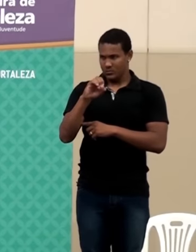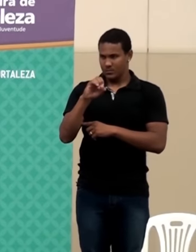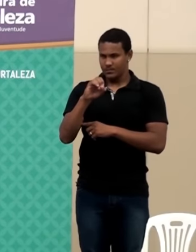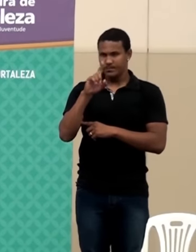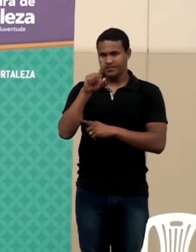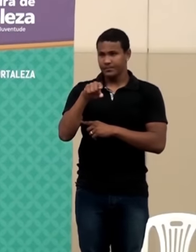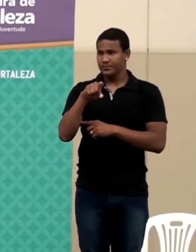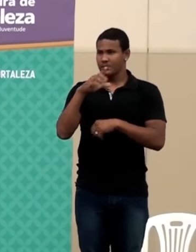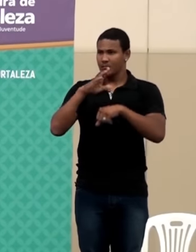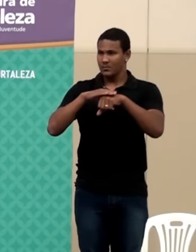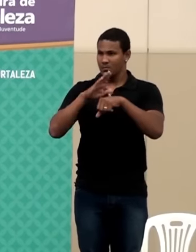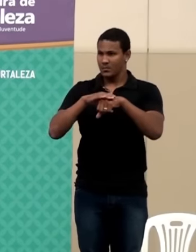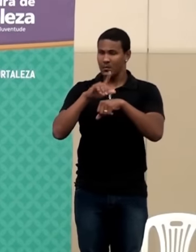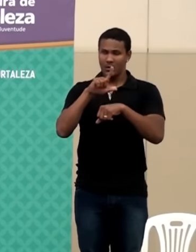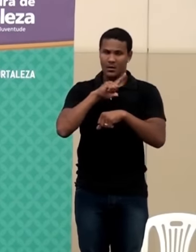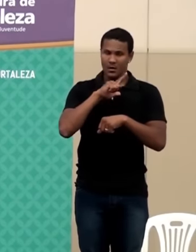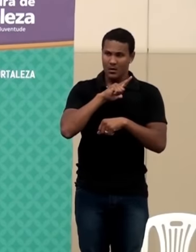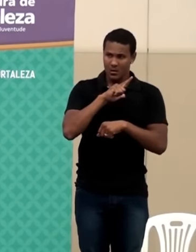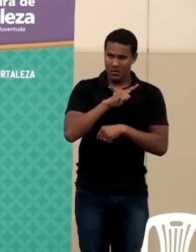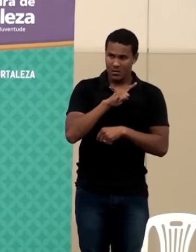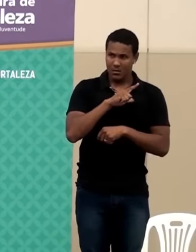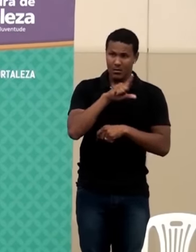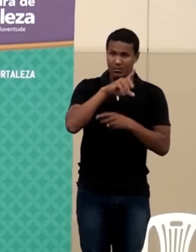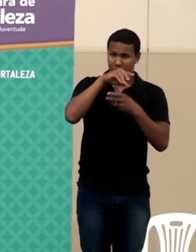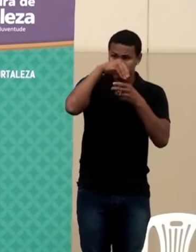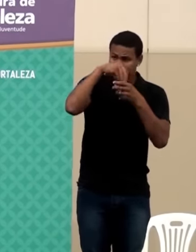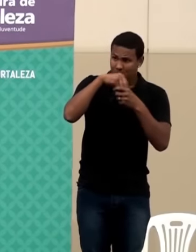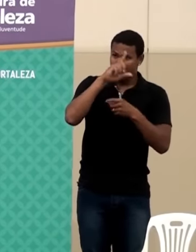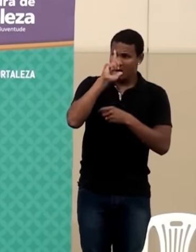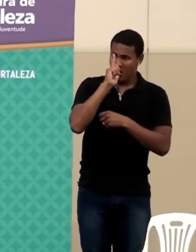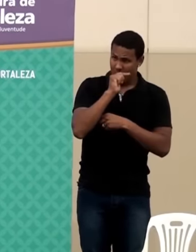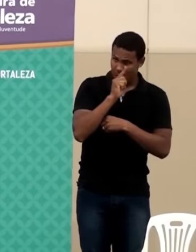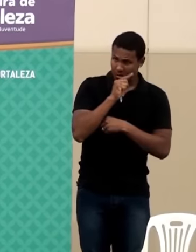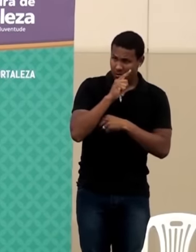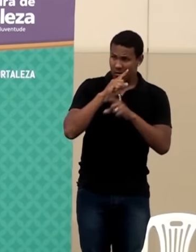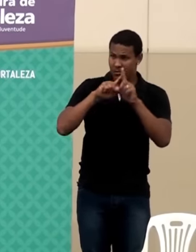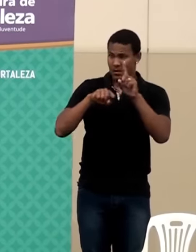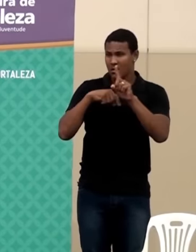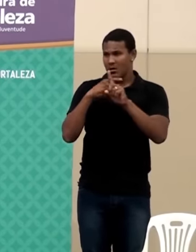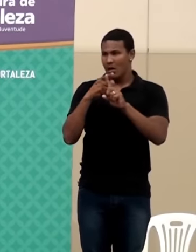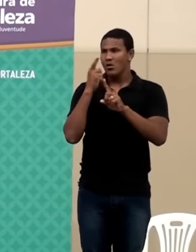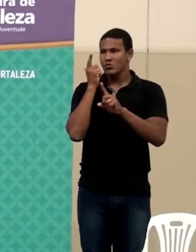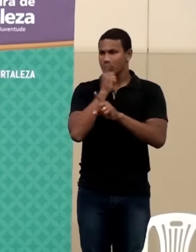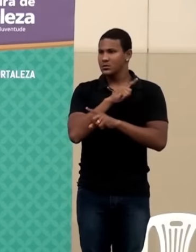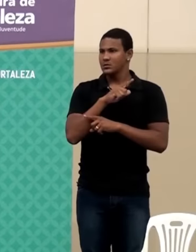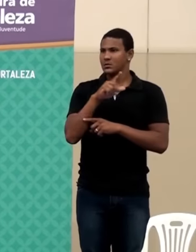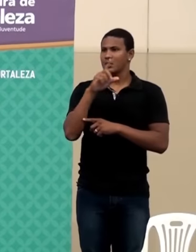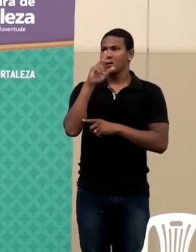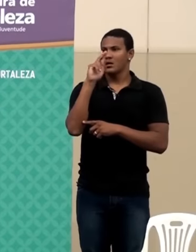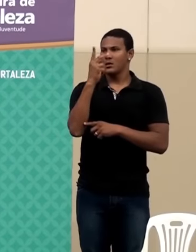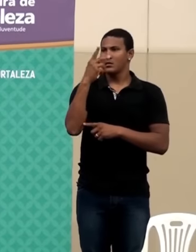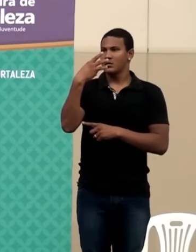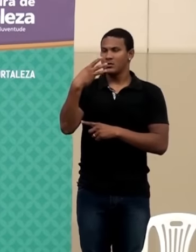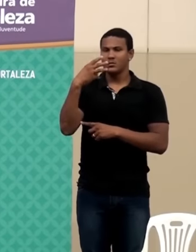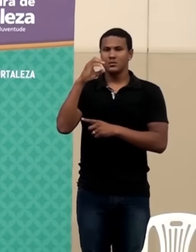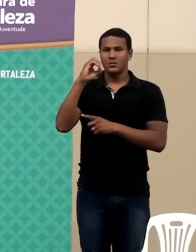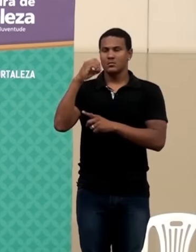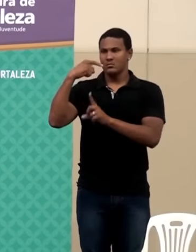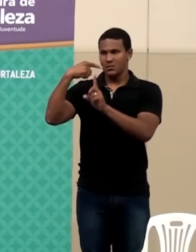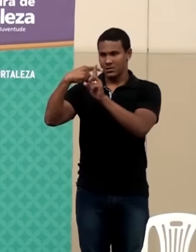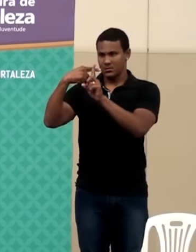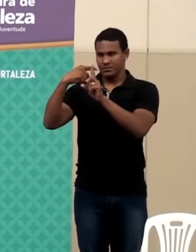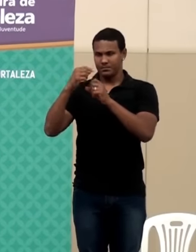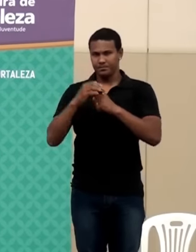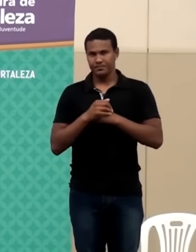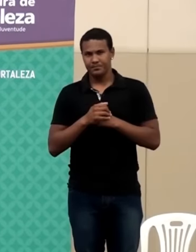são compostos que, em meio aquoso, se ionizam para formar o íon H3O+. Essa é a definição de Arrhenius.